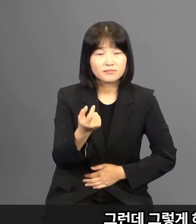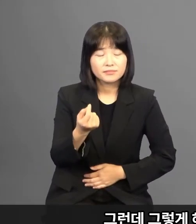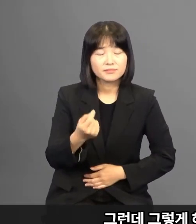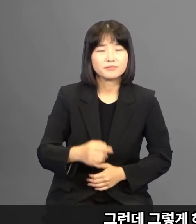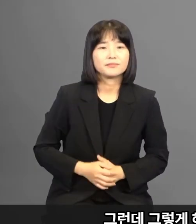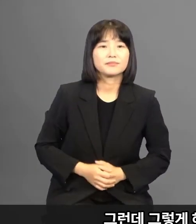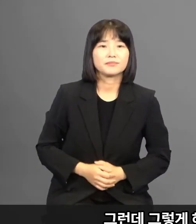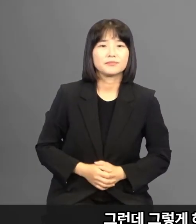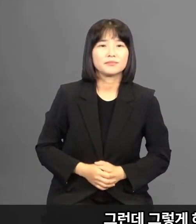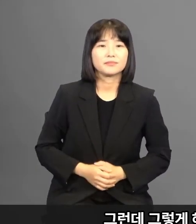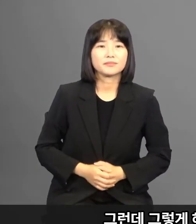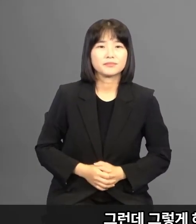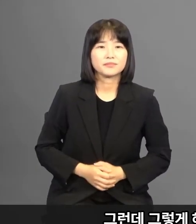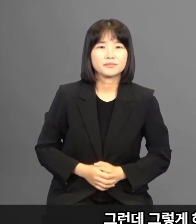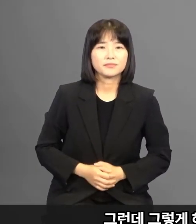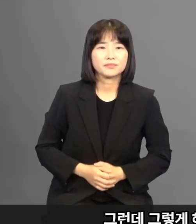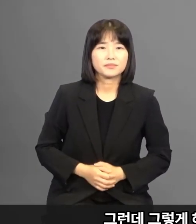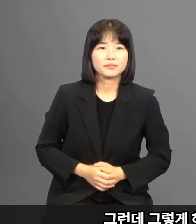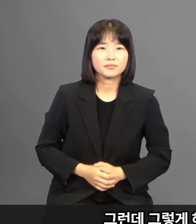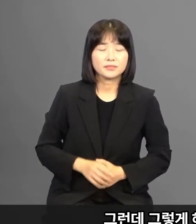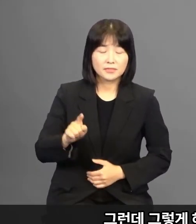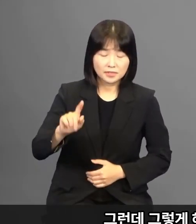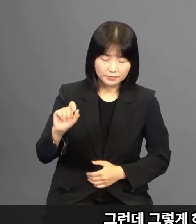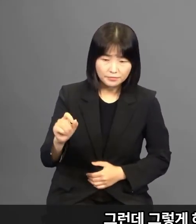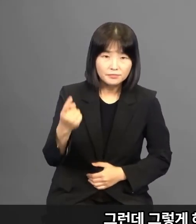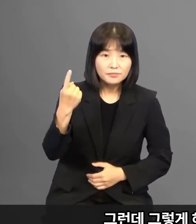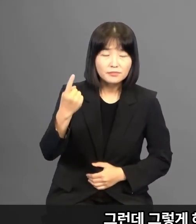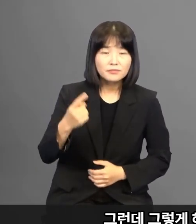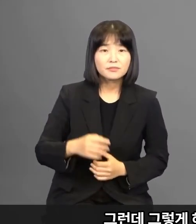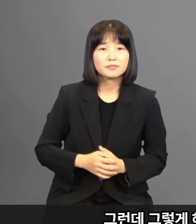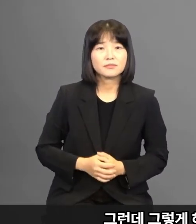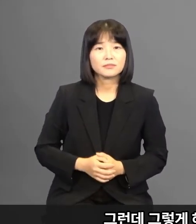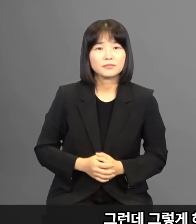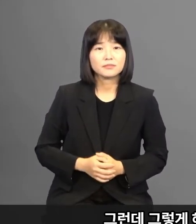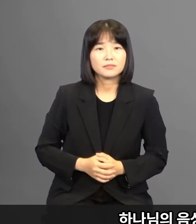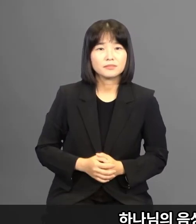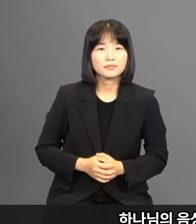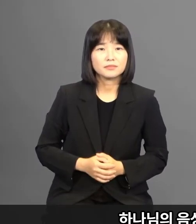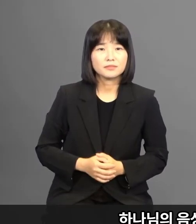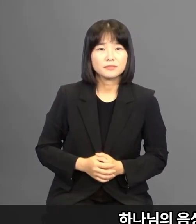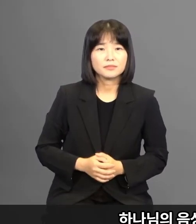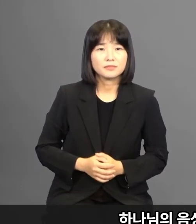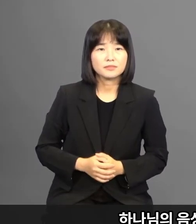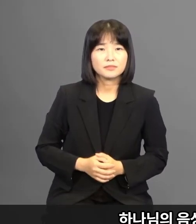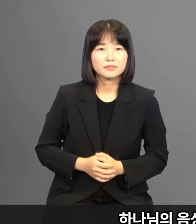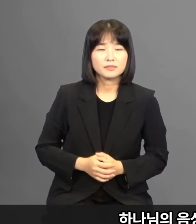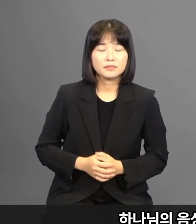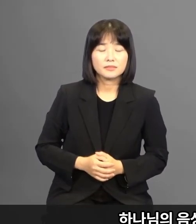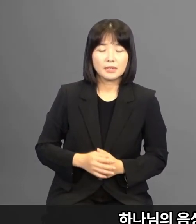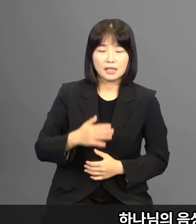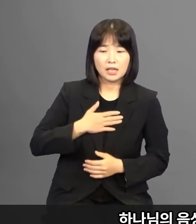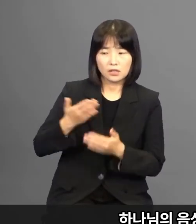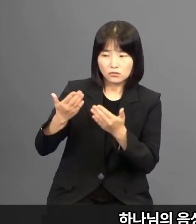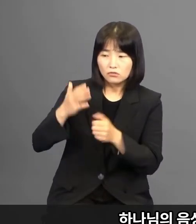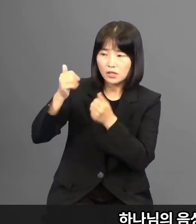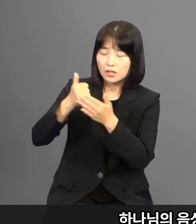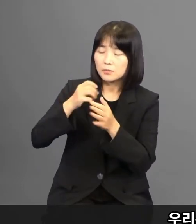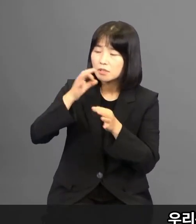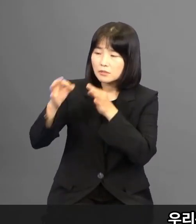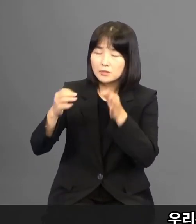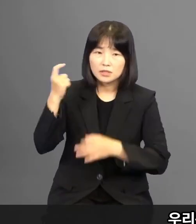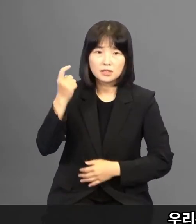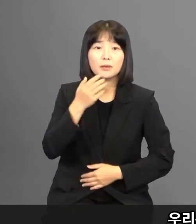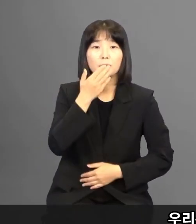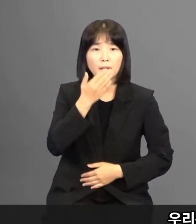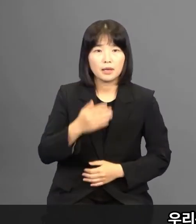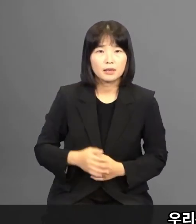자, 그런데 그렇게 해야 사실은 그분에게 주시는 하나님의 음성이 들려지게 되는 거예요.